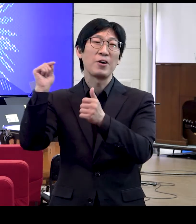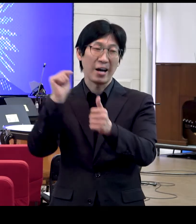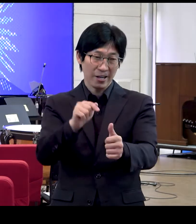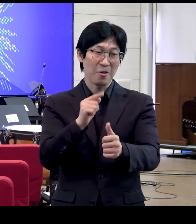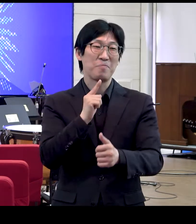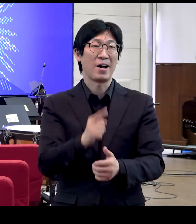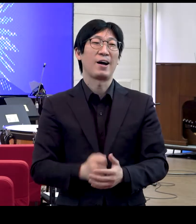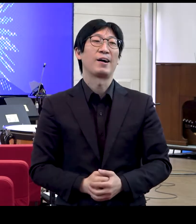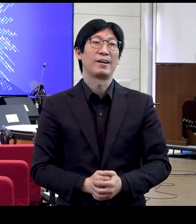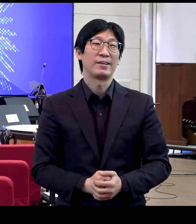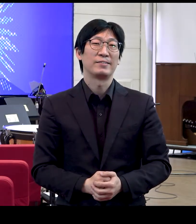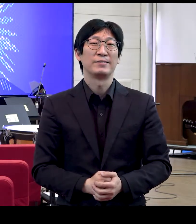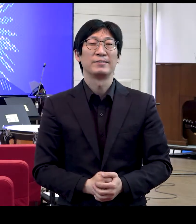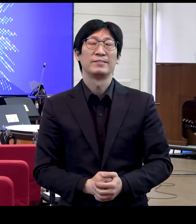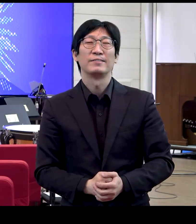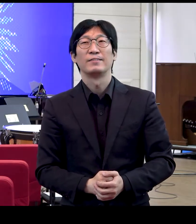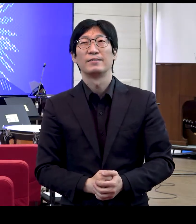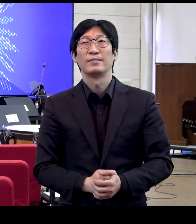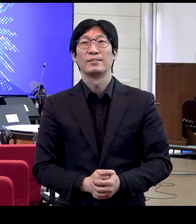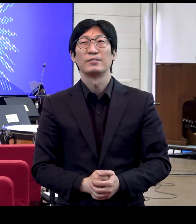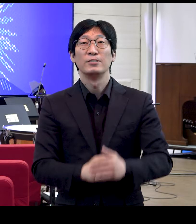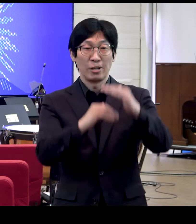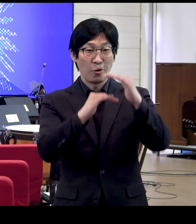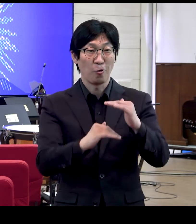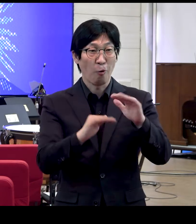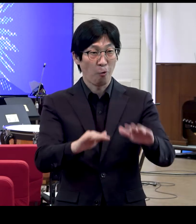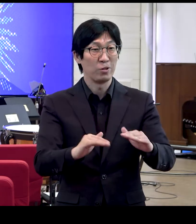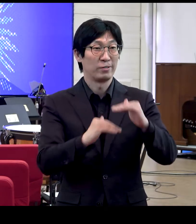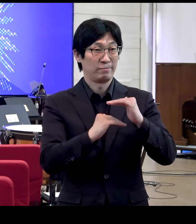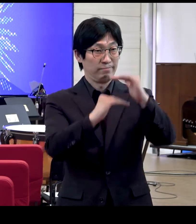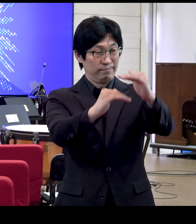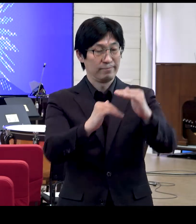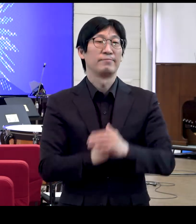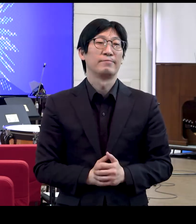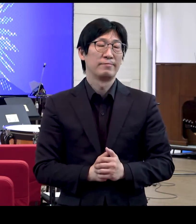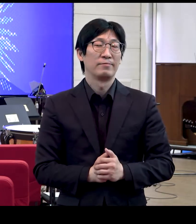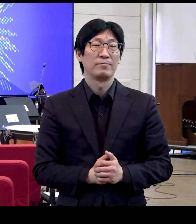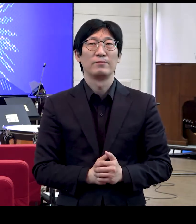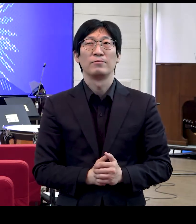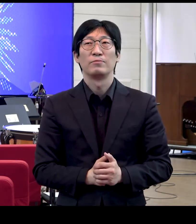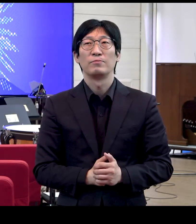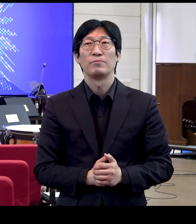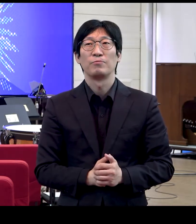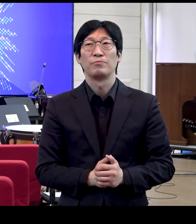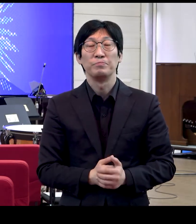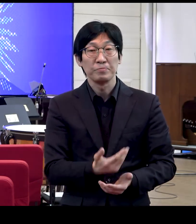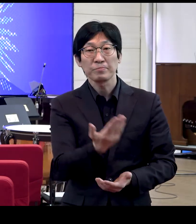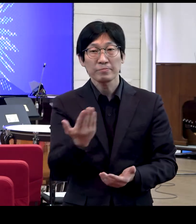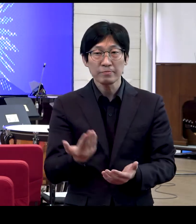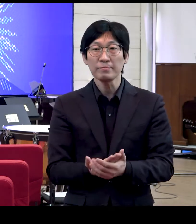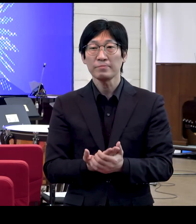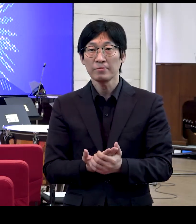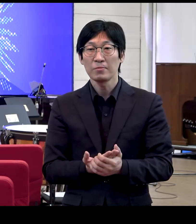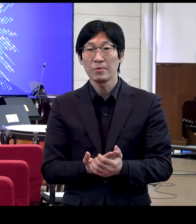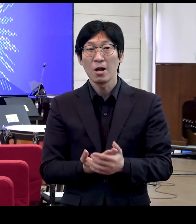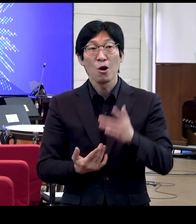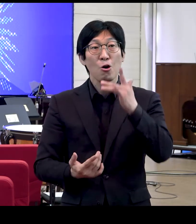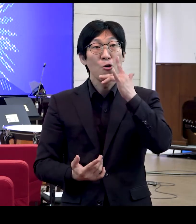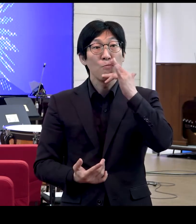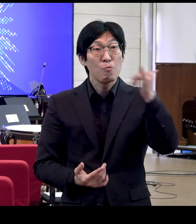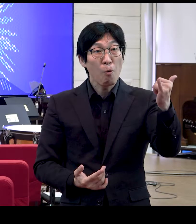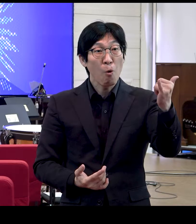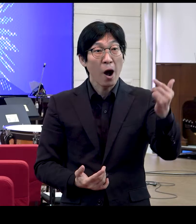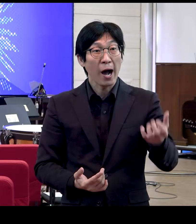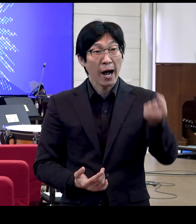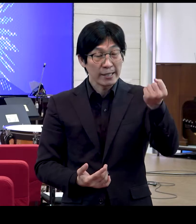라는 메시지를 하고 있는 거예요. 그 이야기를 이 말씀을 통해서 주고 있습니다. 여러분, 부모에게 주어진